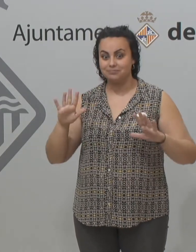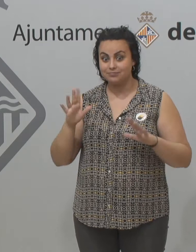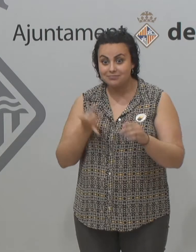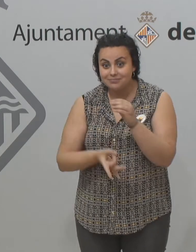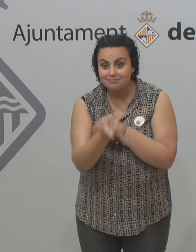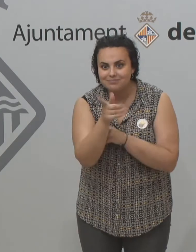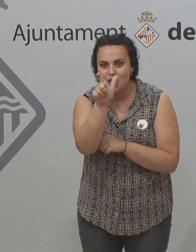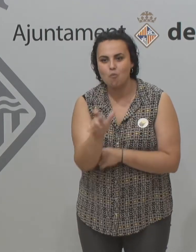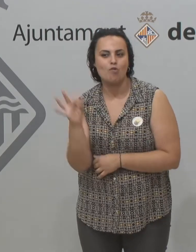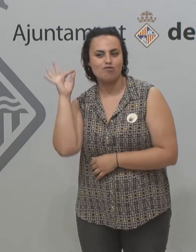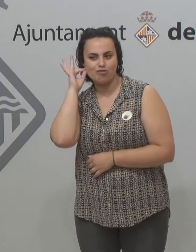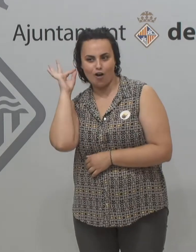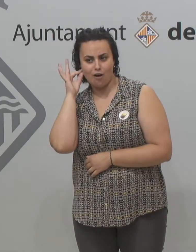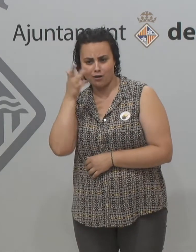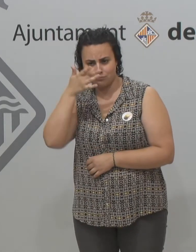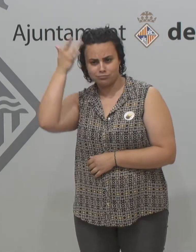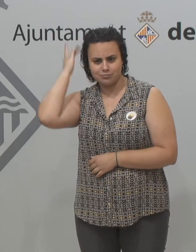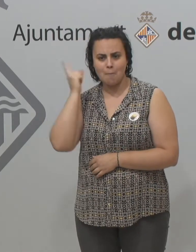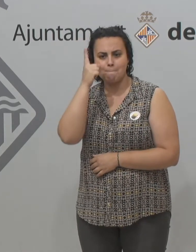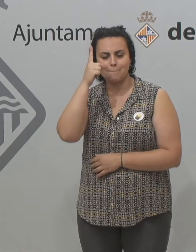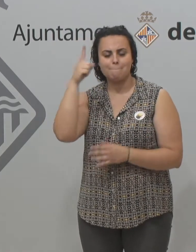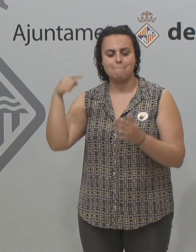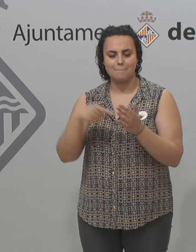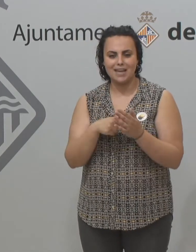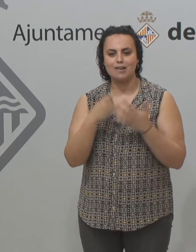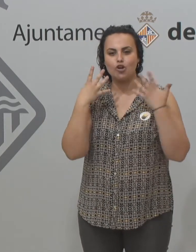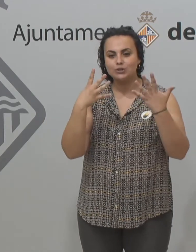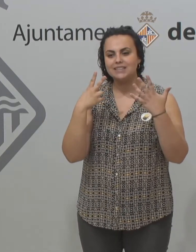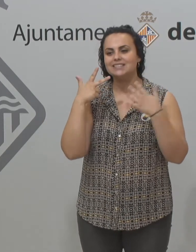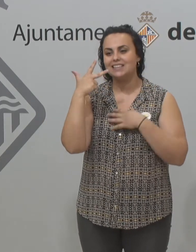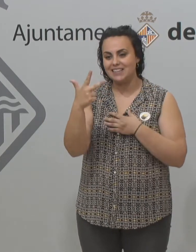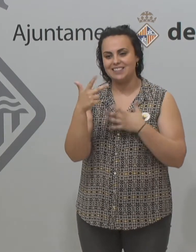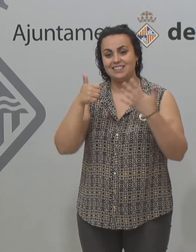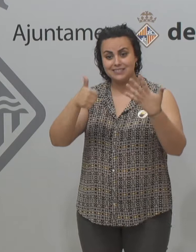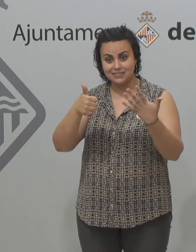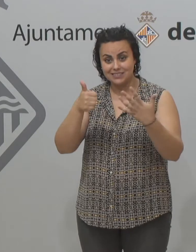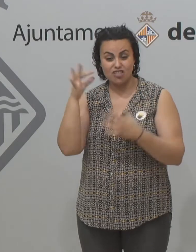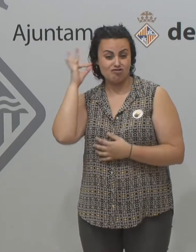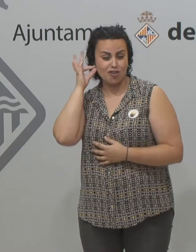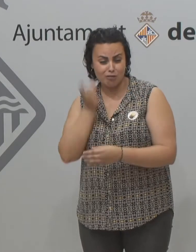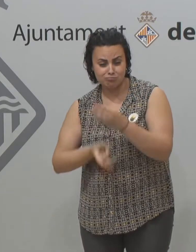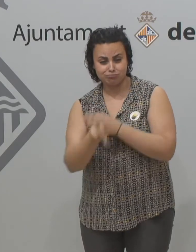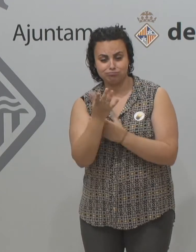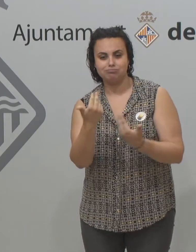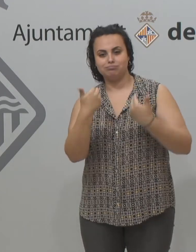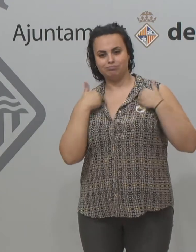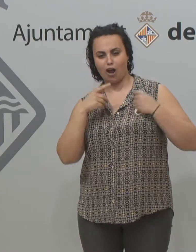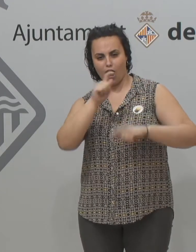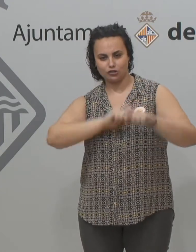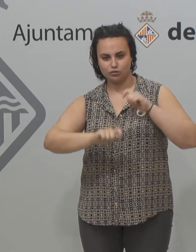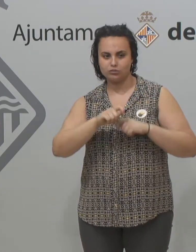una dona, imagineu-vos, l'any 1936, una dona liderant una organització d'aquest